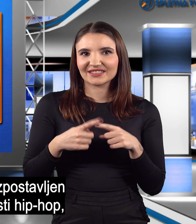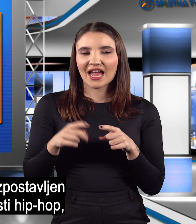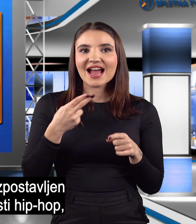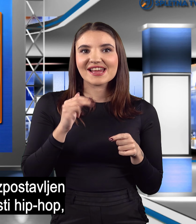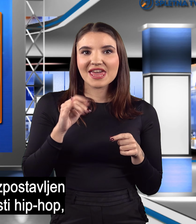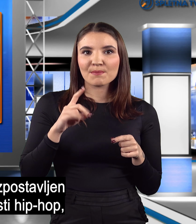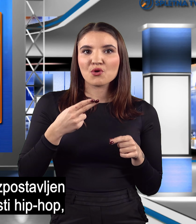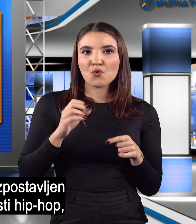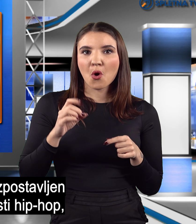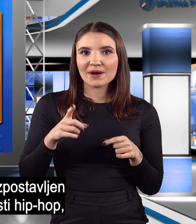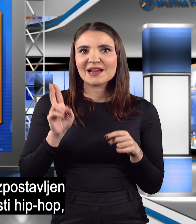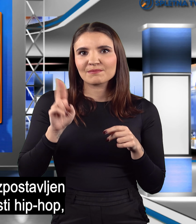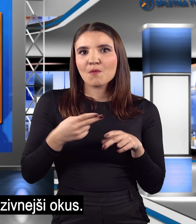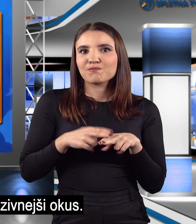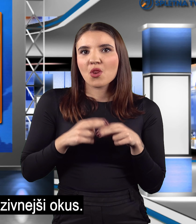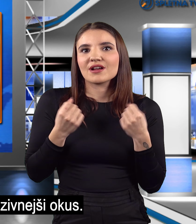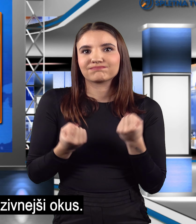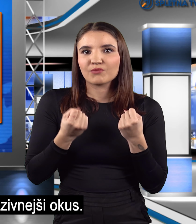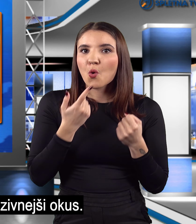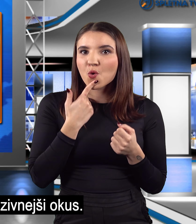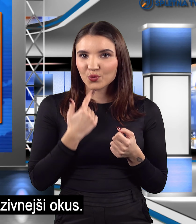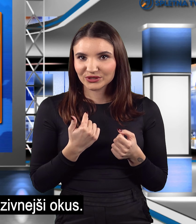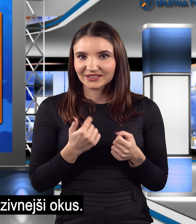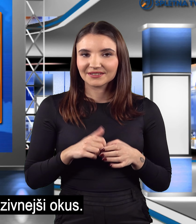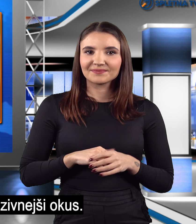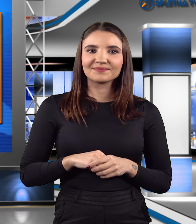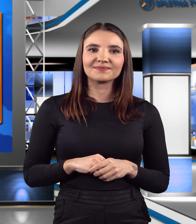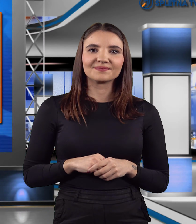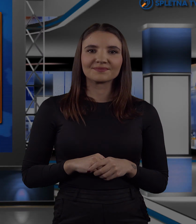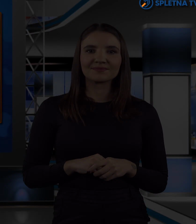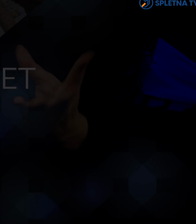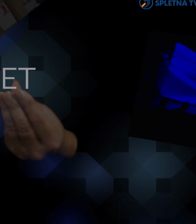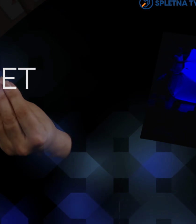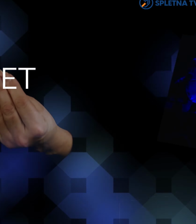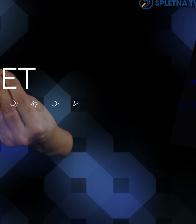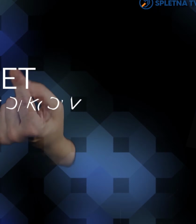zvrsti hip-hop, naj bi imel intenzivnejši okus.